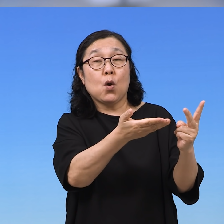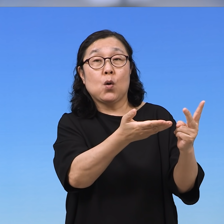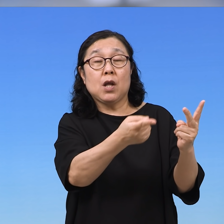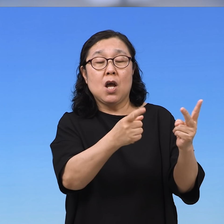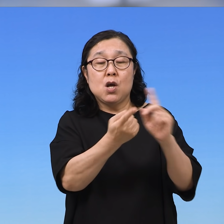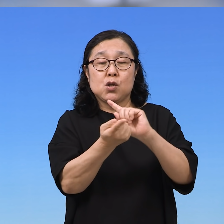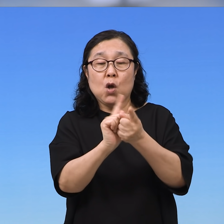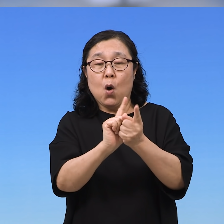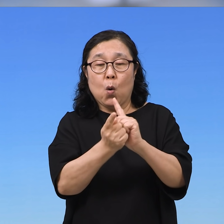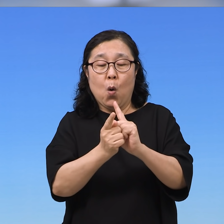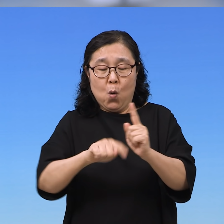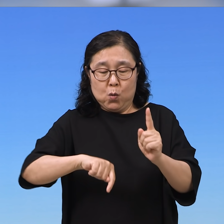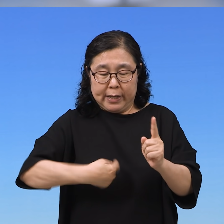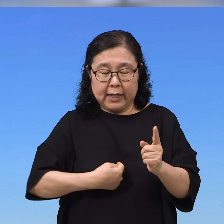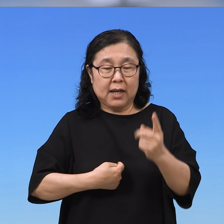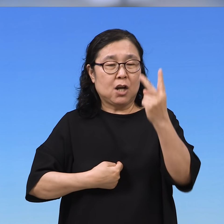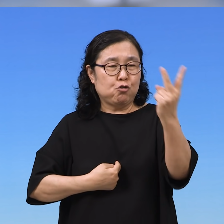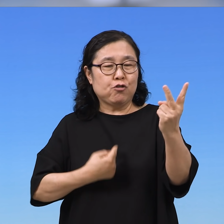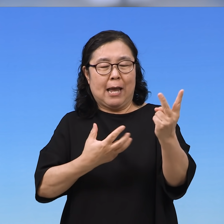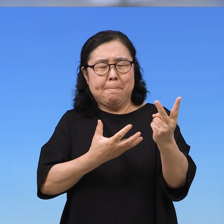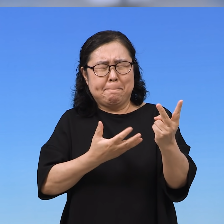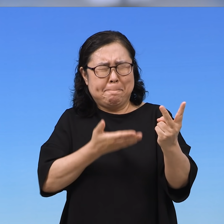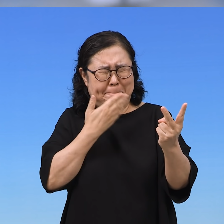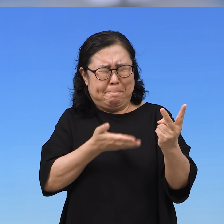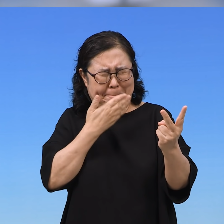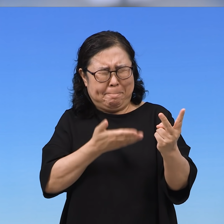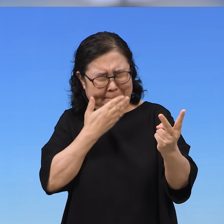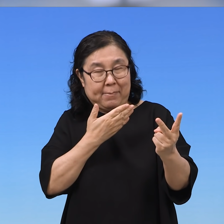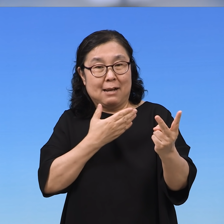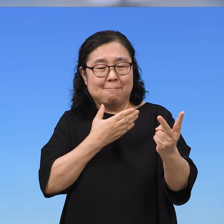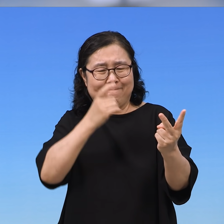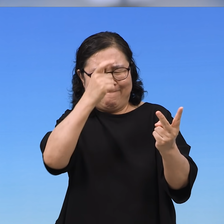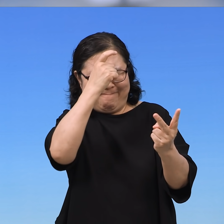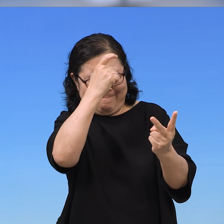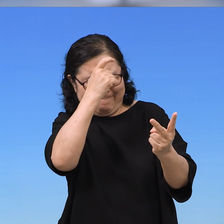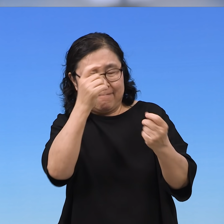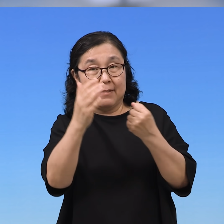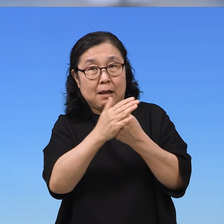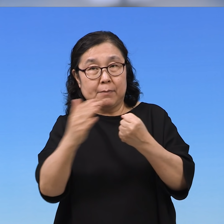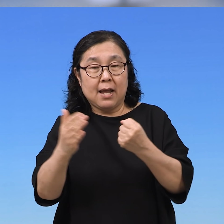줬더니 서로 자기가 2개를 먹겠다고 해서 일어난 싸움입니다.